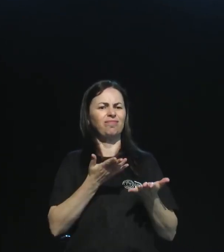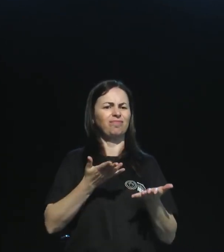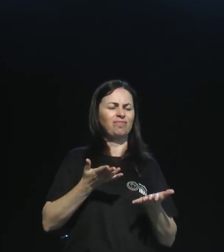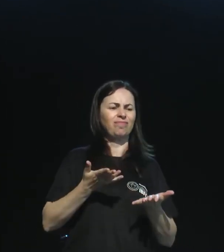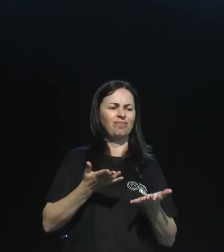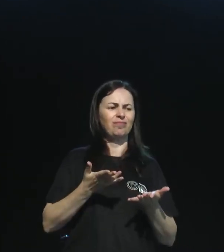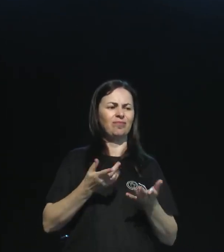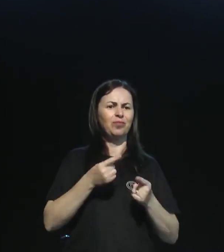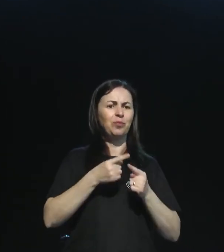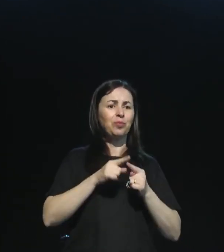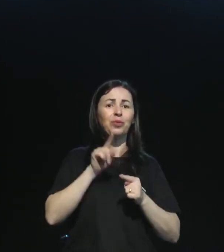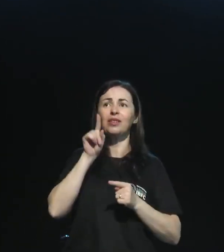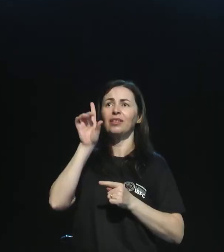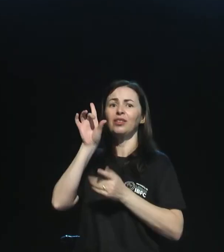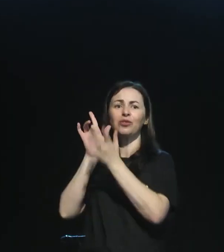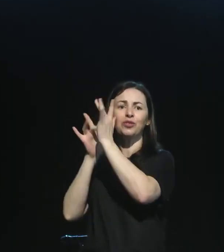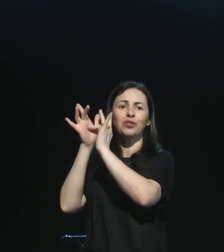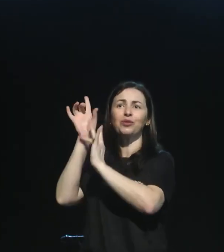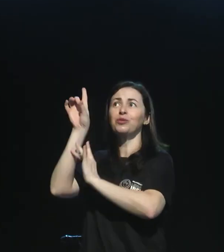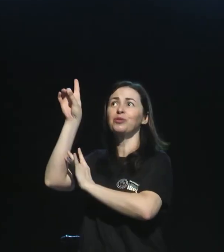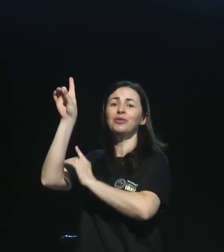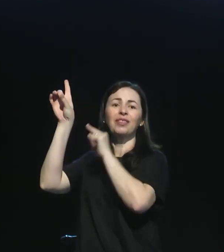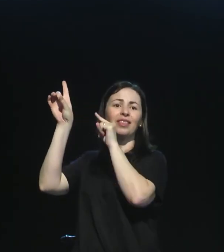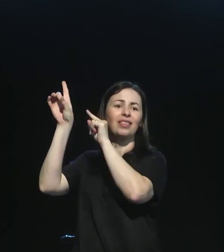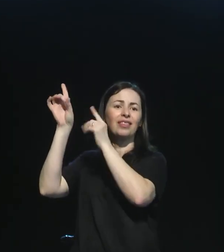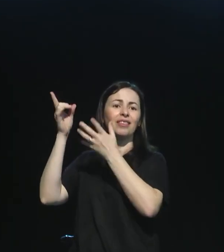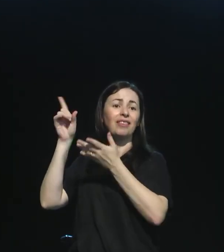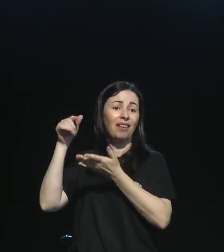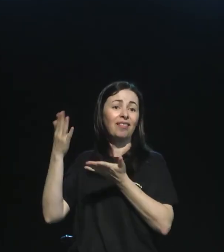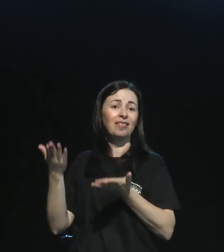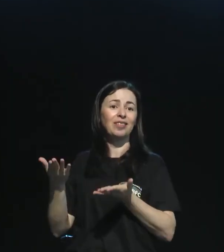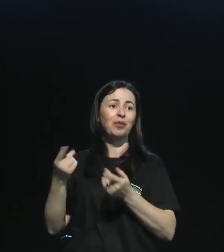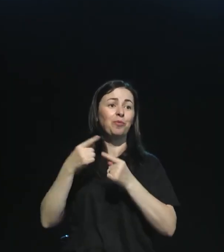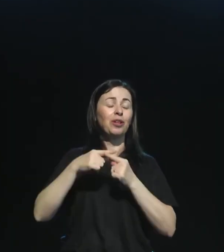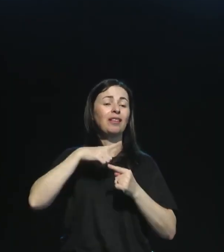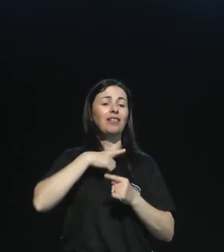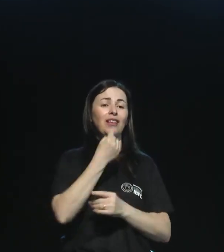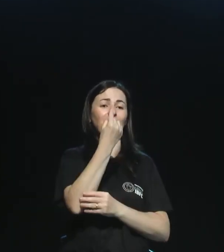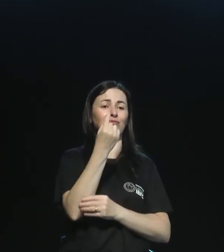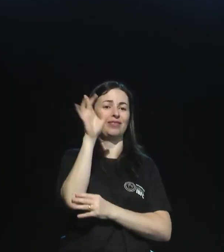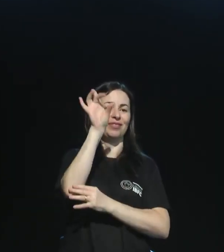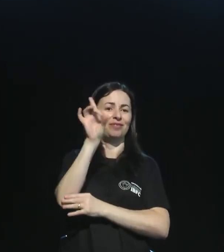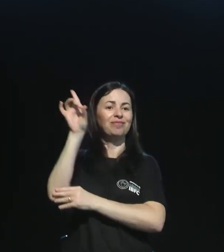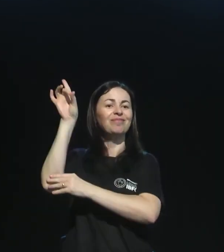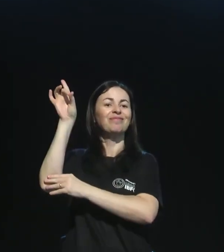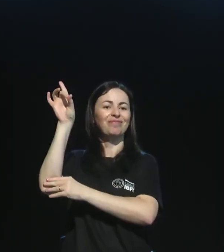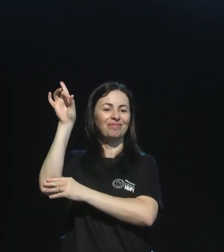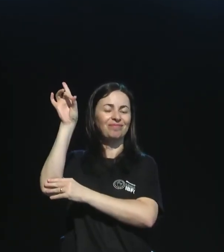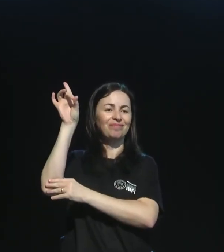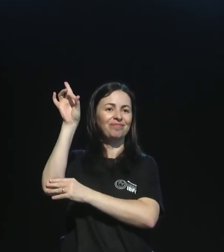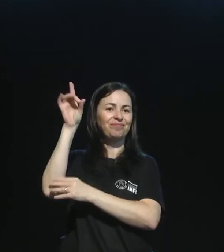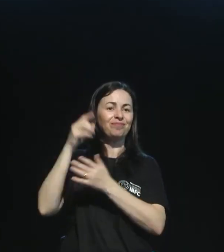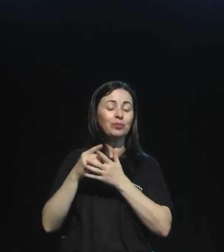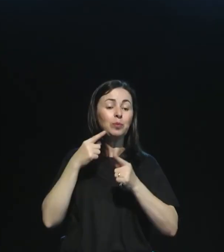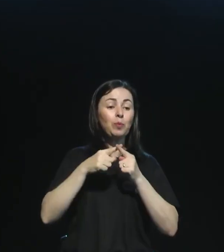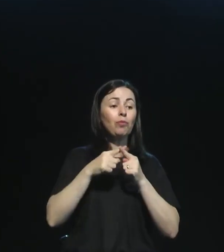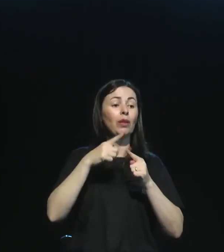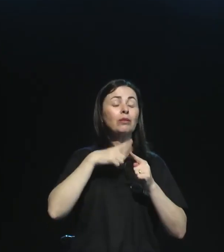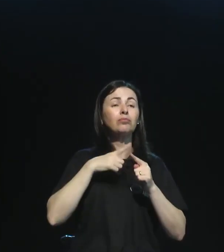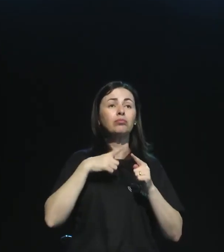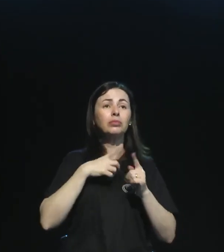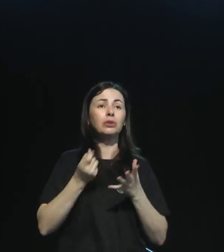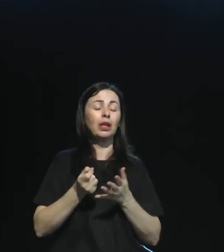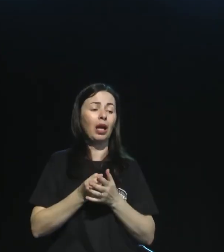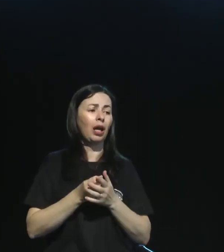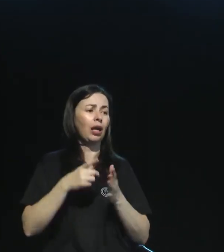Ele é Deus. Existe um Deus. Gente, o universo, o